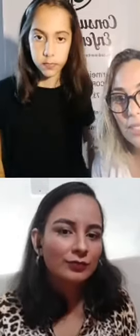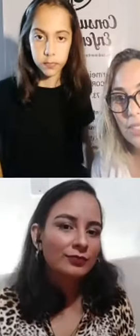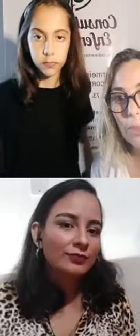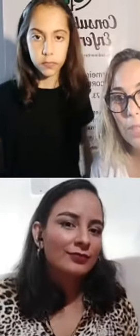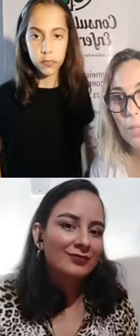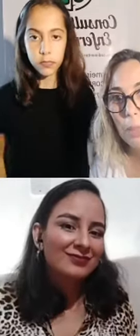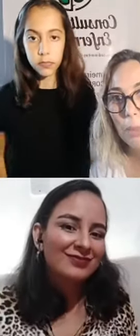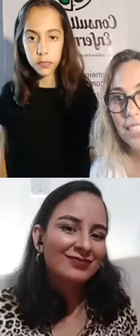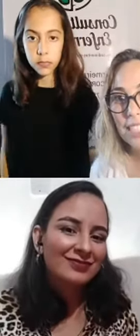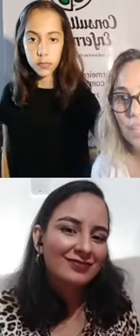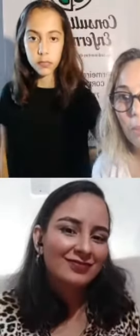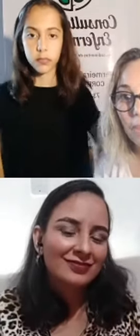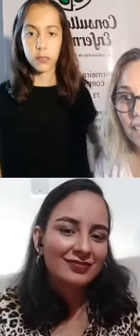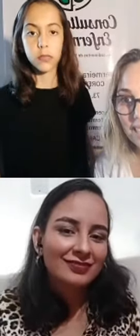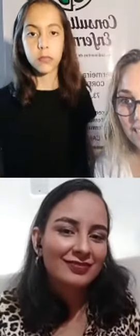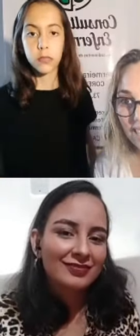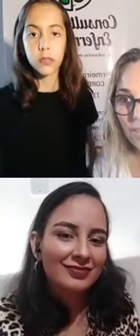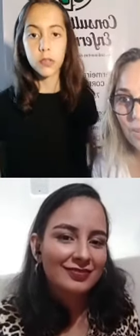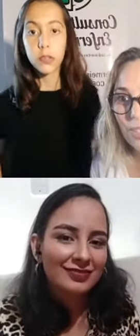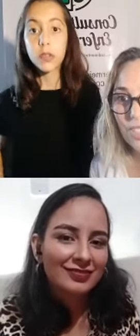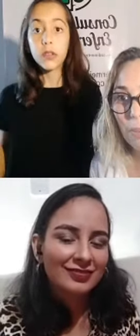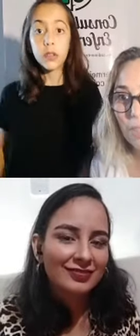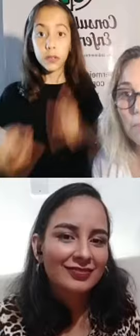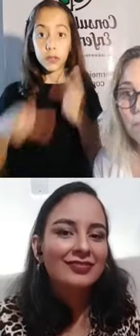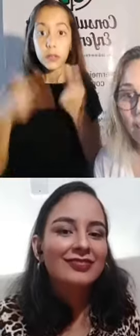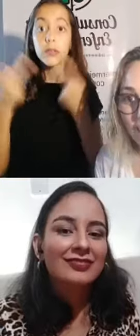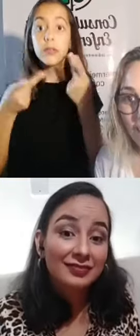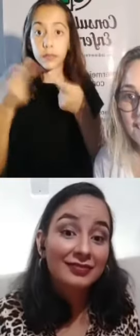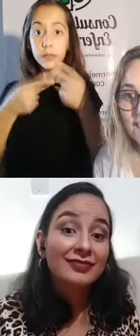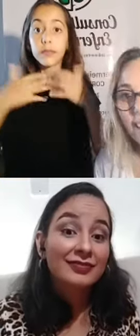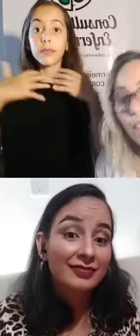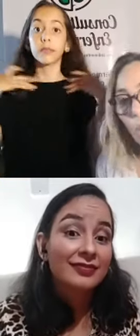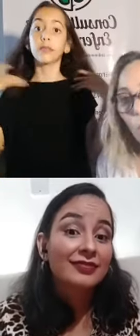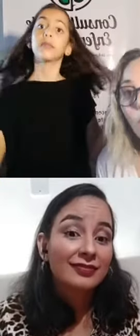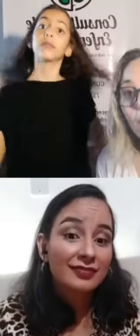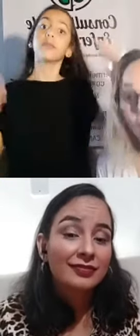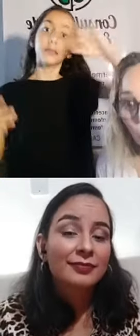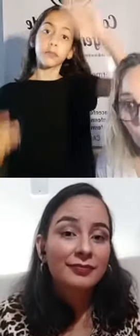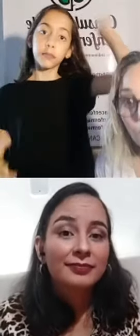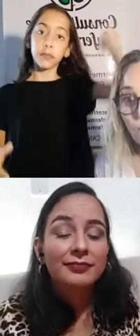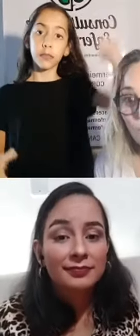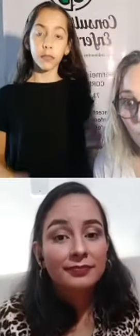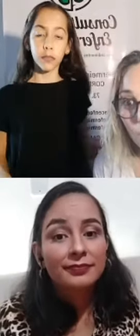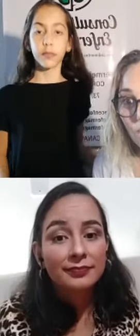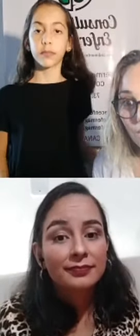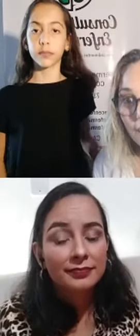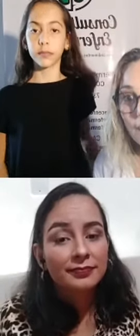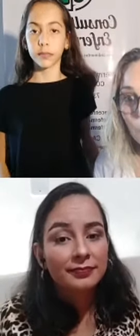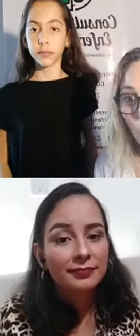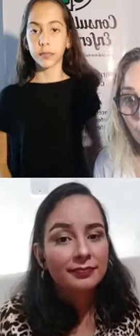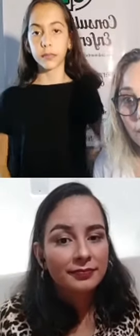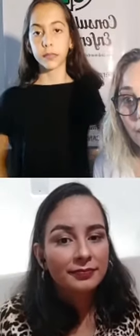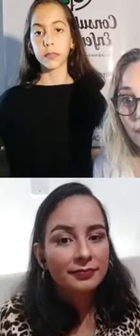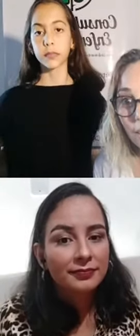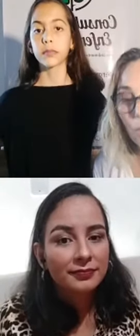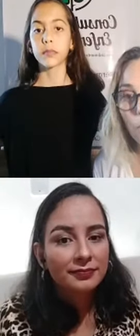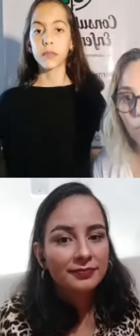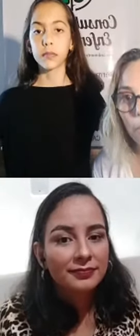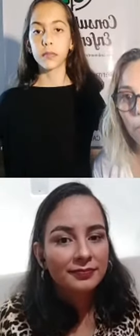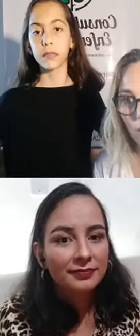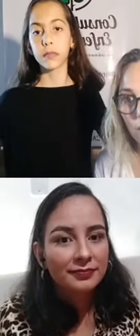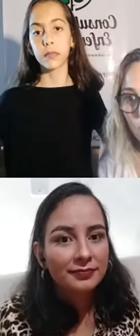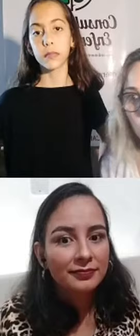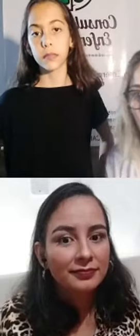Darluce, justamente para poder a gente abordar essas questões de possibilidades, né? O olhar do professor diante desse momento, que isso é